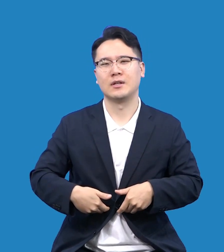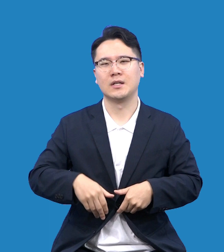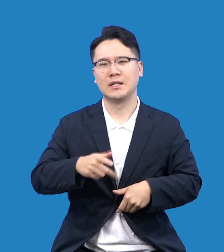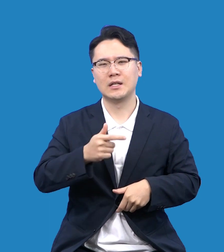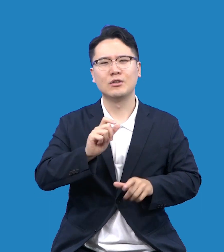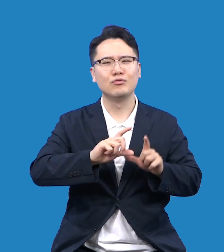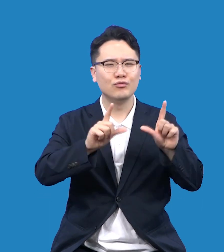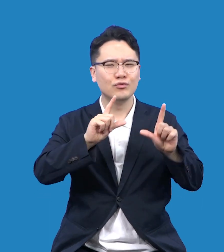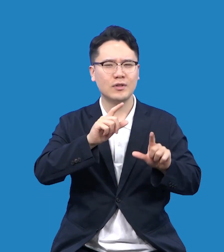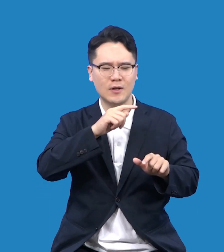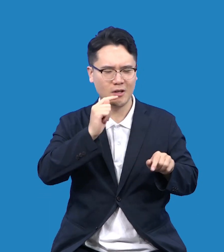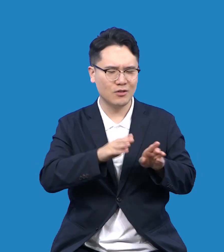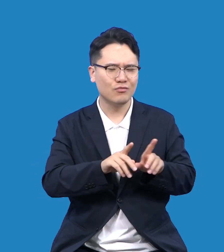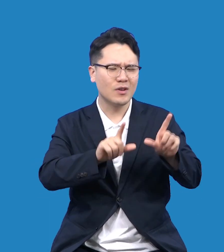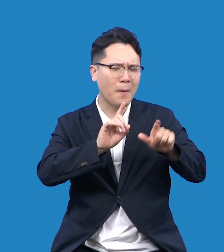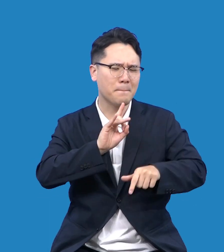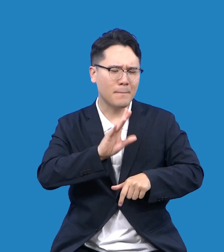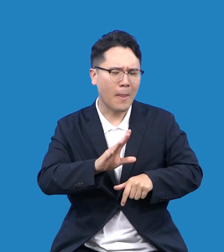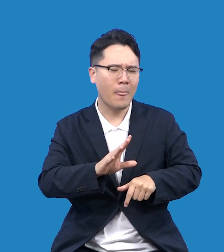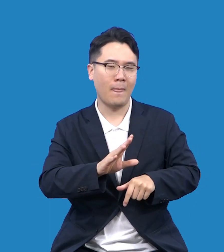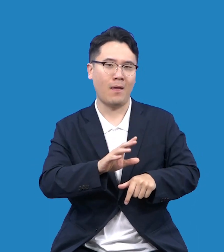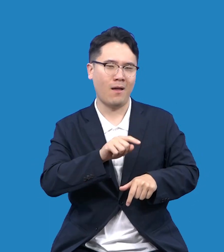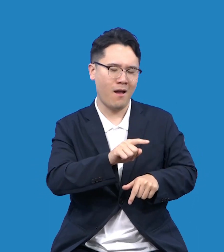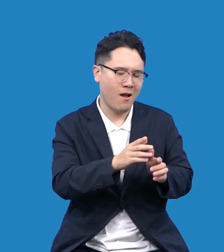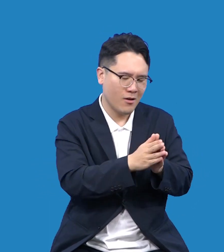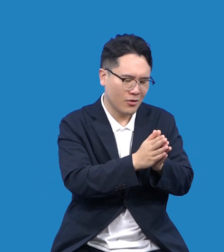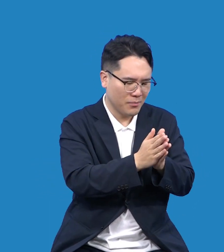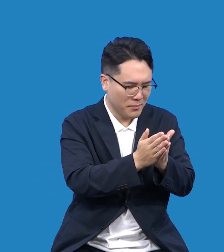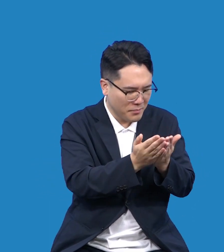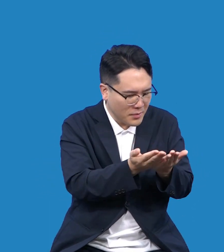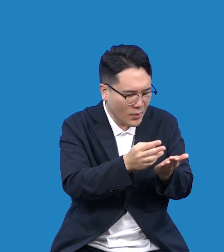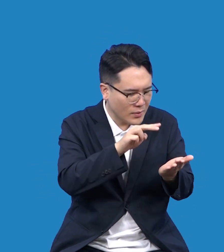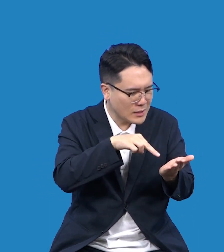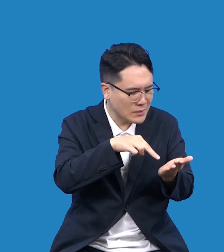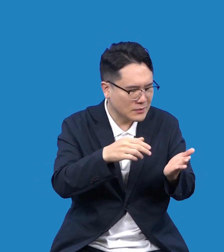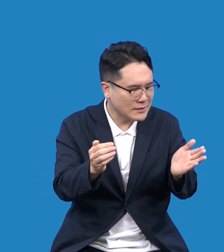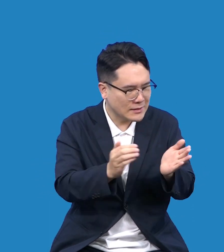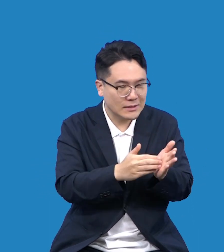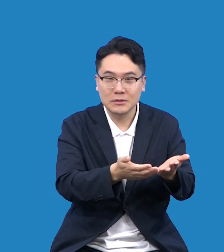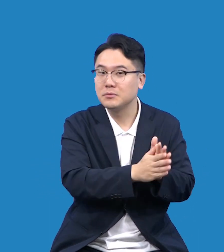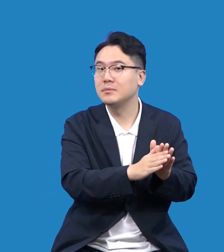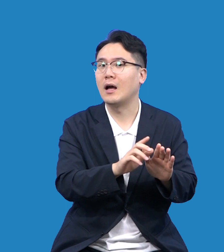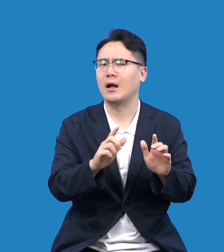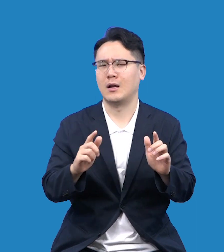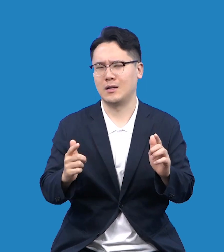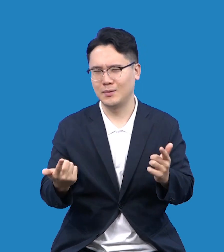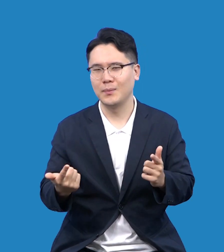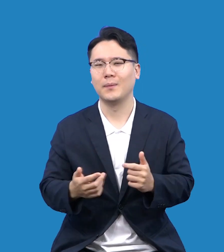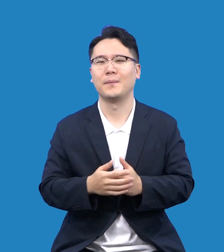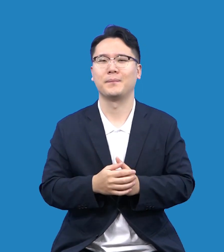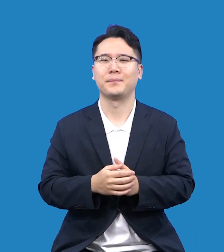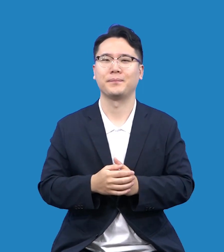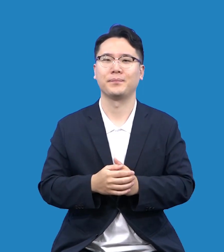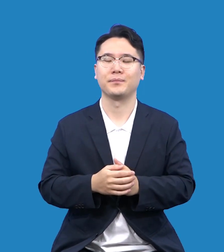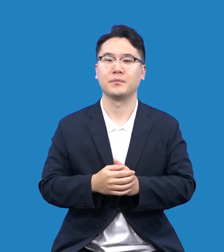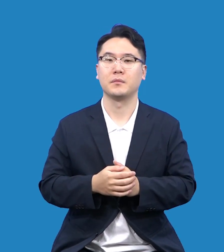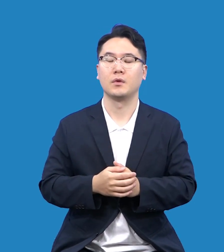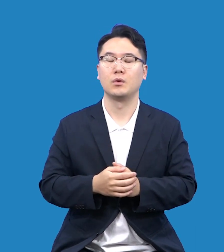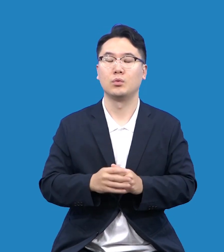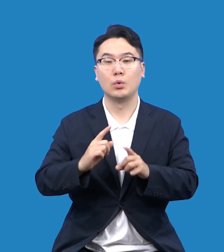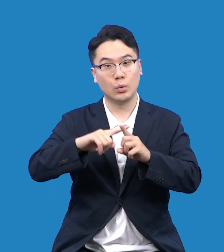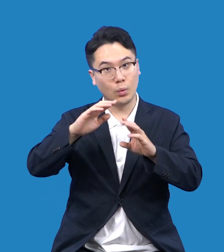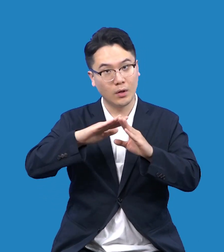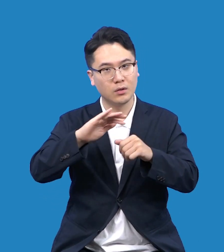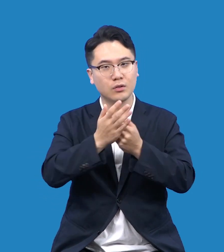아니라, 오죽 답답하면 교회에서 성경 통독 프로그램을 하고 또 6월이 되어서 그동안